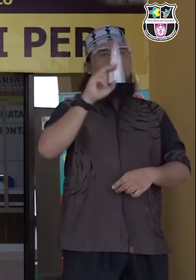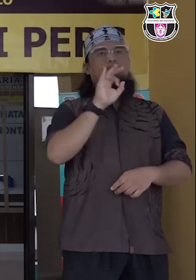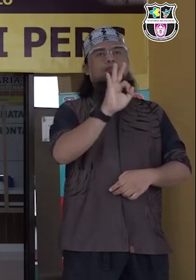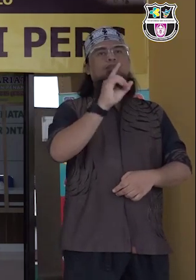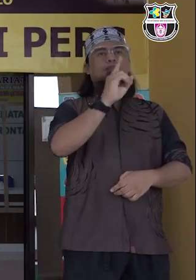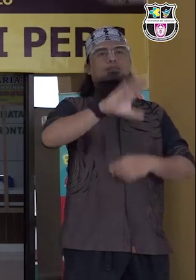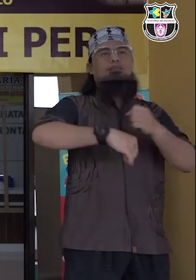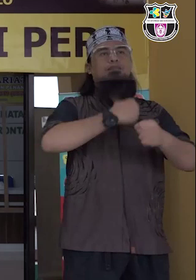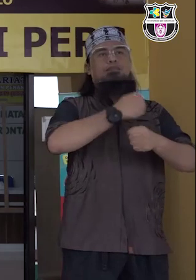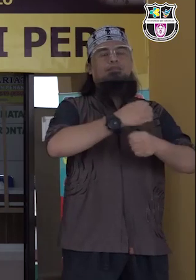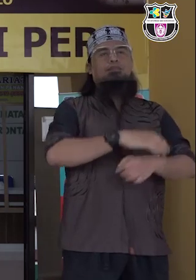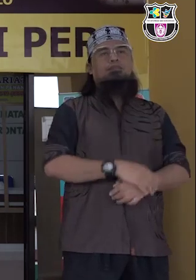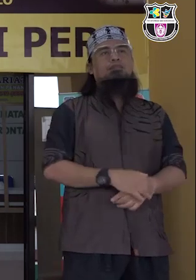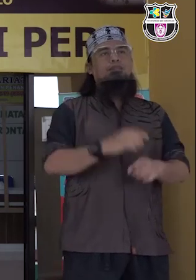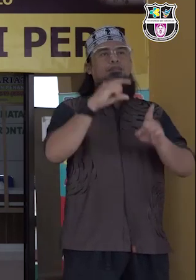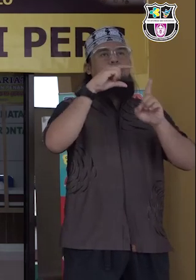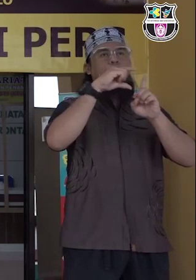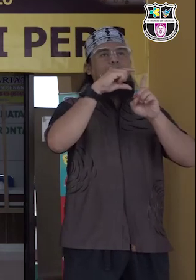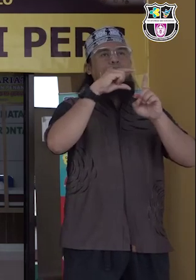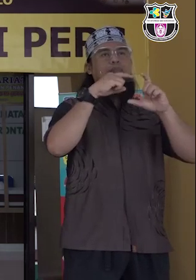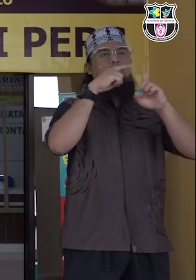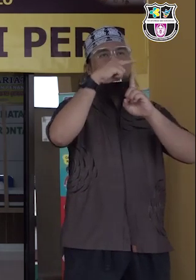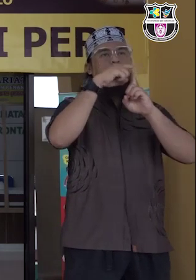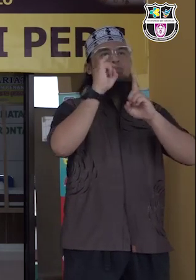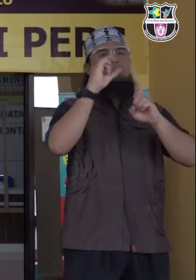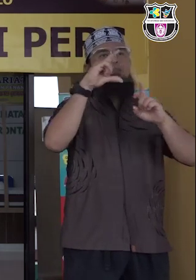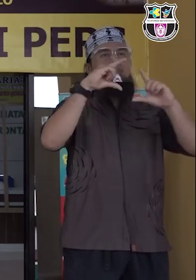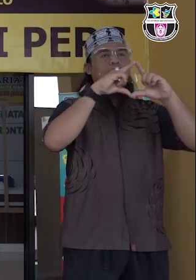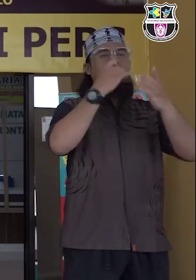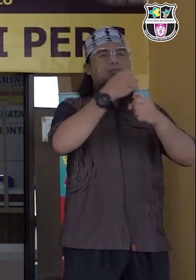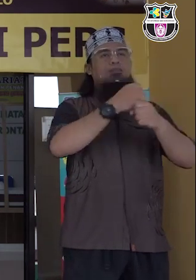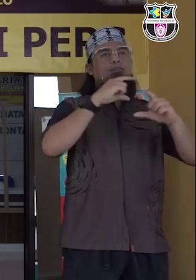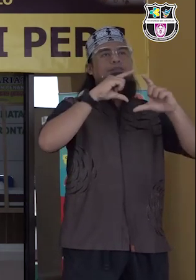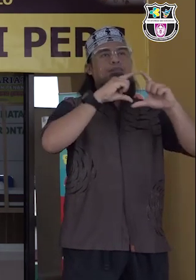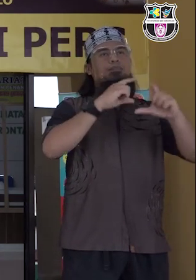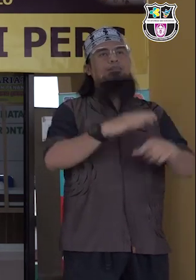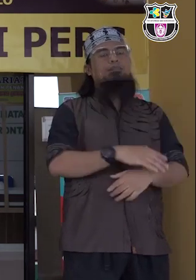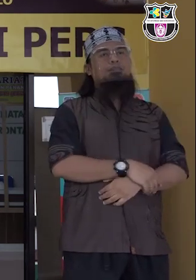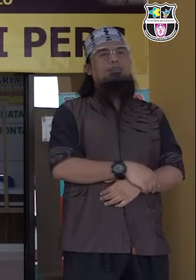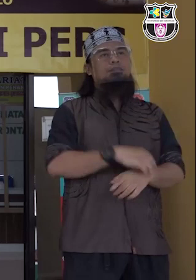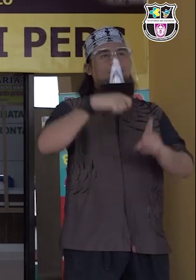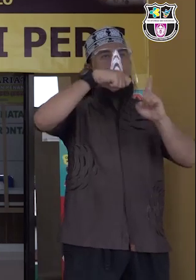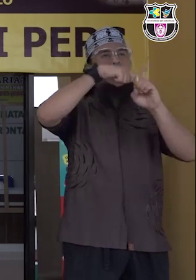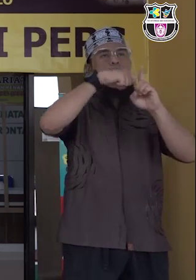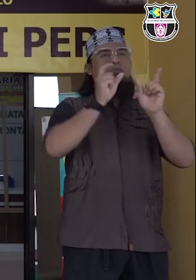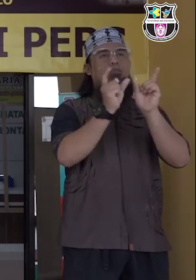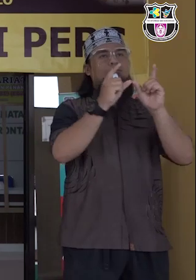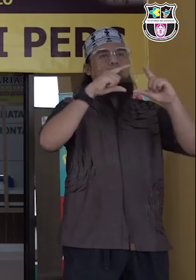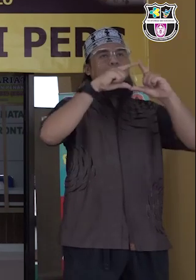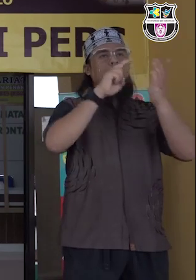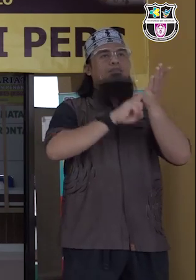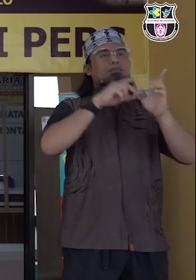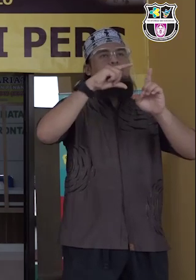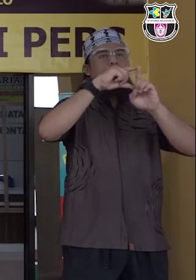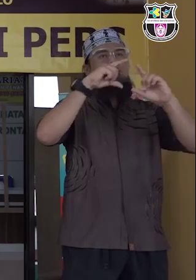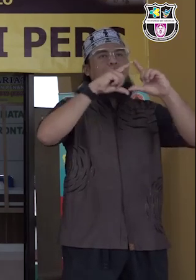31 tahun, Desa Tolango, Kecamatan Anggrek, Kabupaten Gorontalo, maksud kami Kabupaten Gorontalo